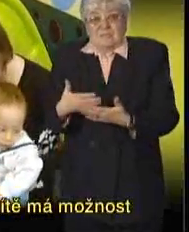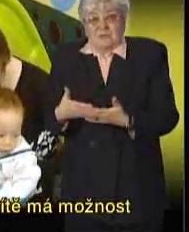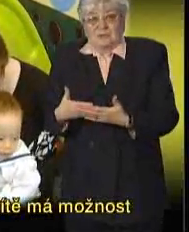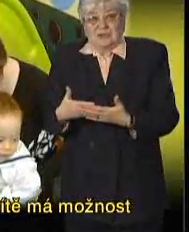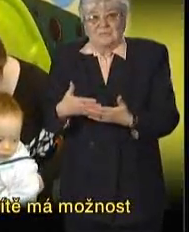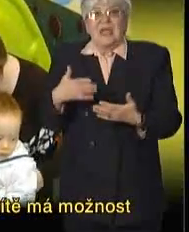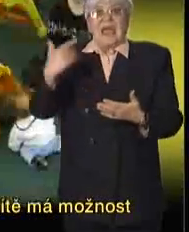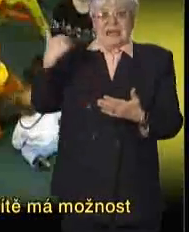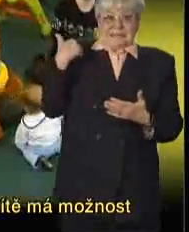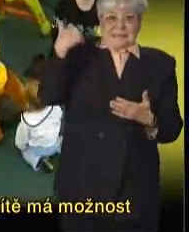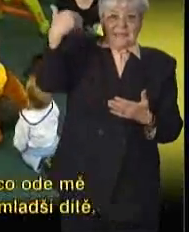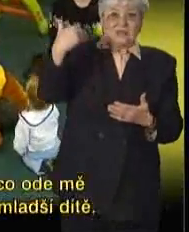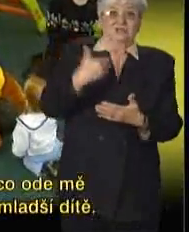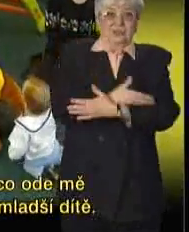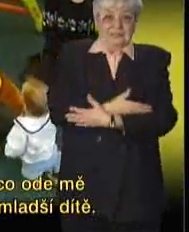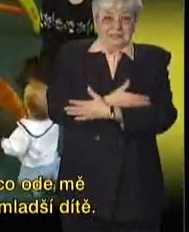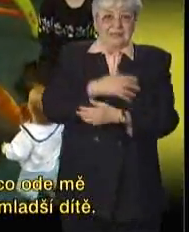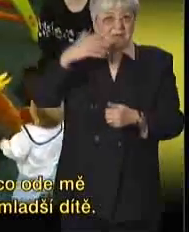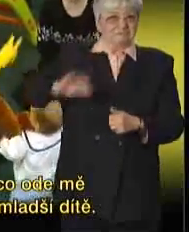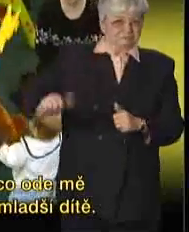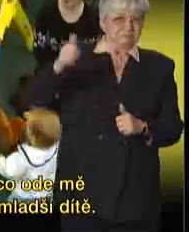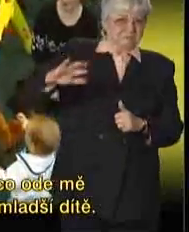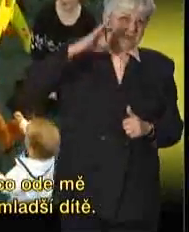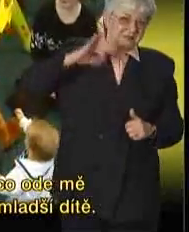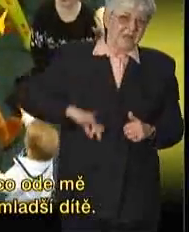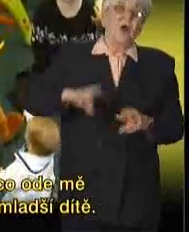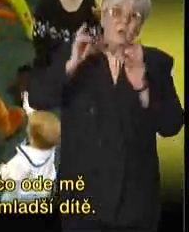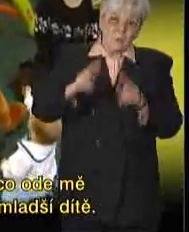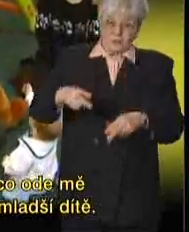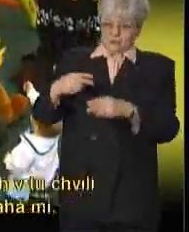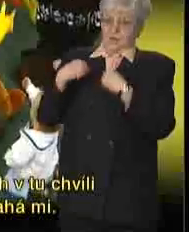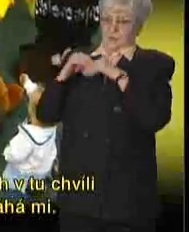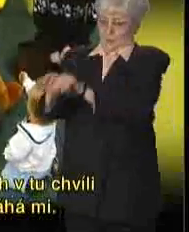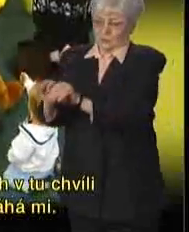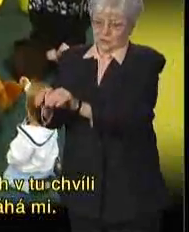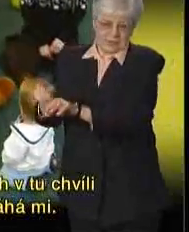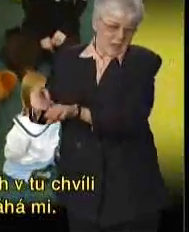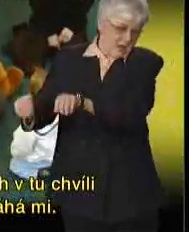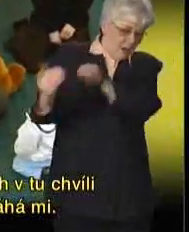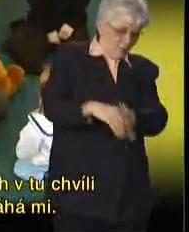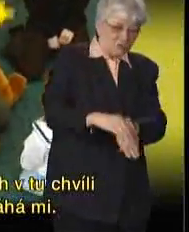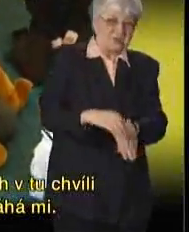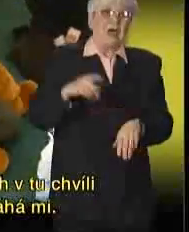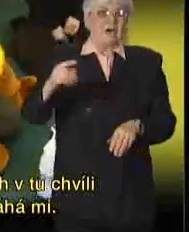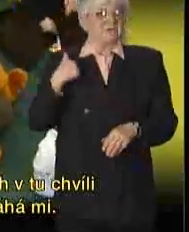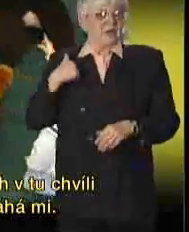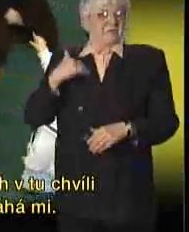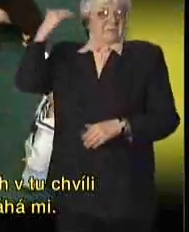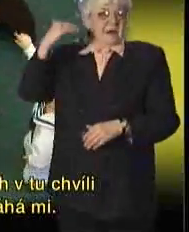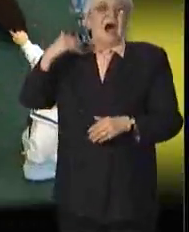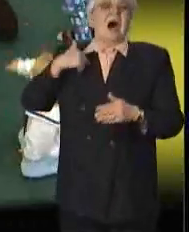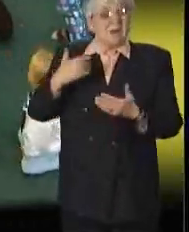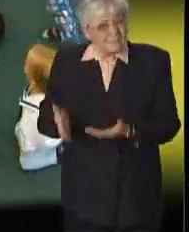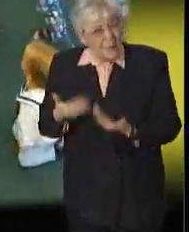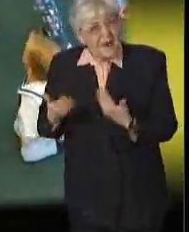Protože to starší dítě má možnost se učit něco ode mě a učit to mladší dítě a má navrch v tu chvíli a